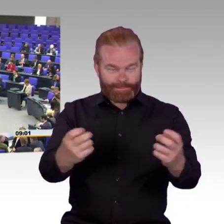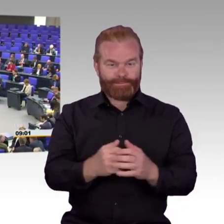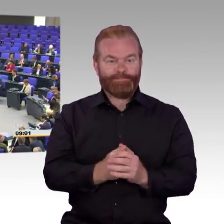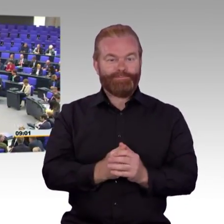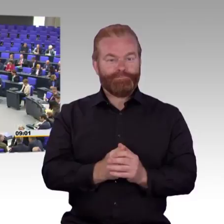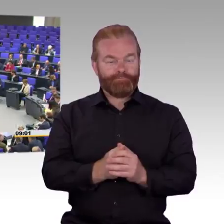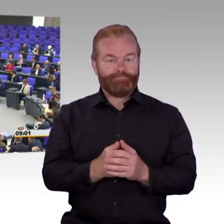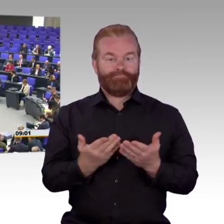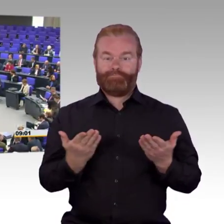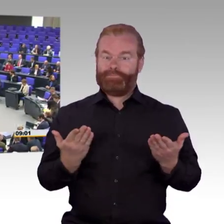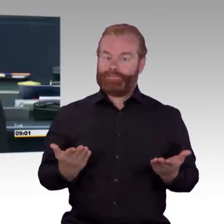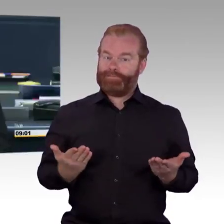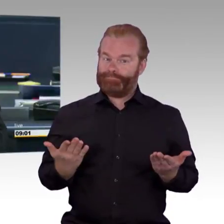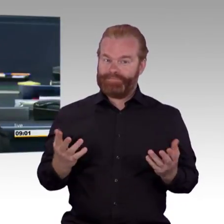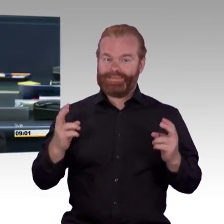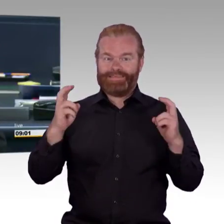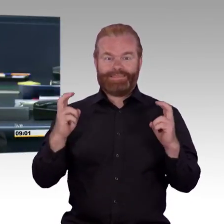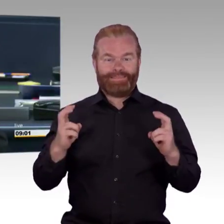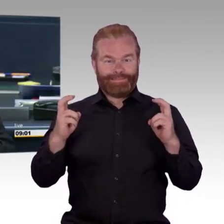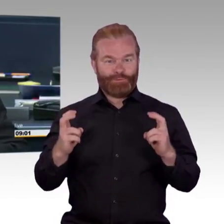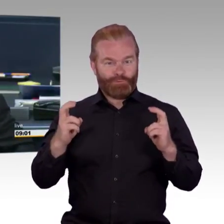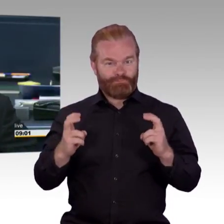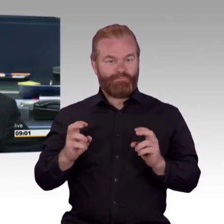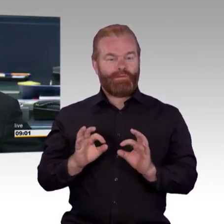Guten Morgen. Die Sitzung ist eröffnet.